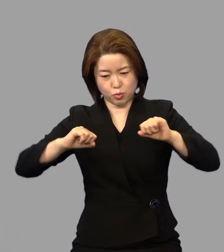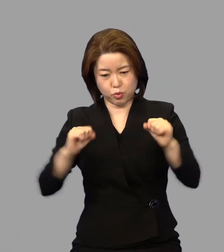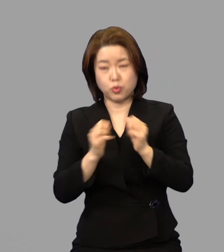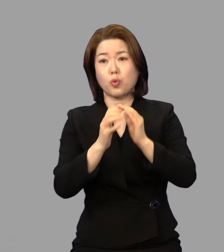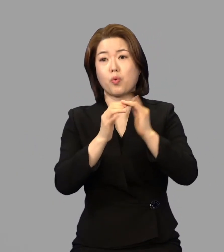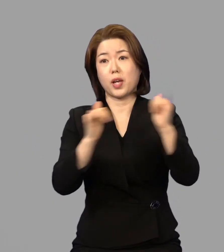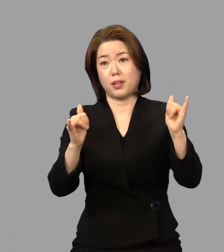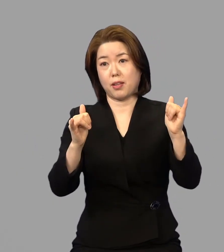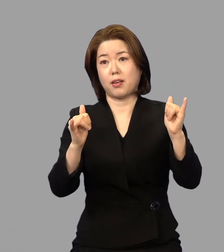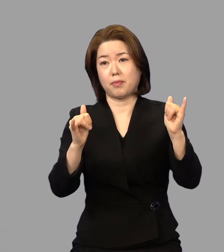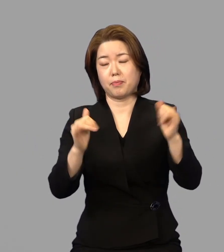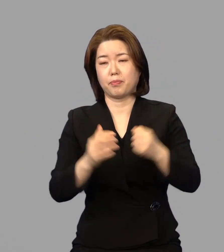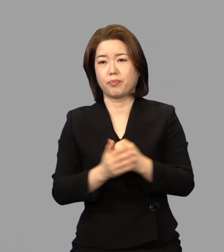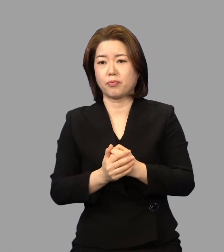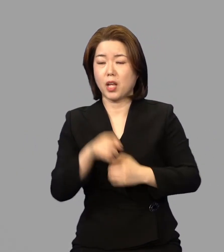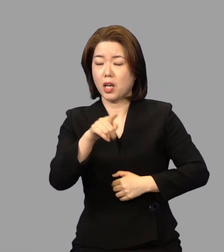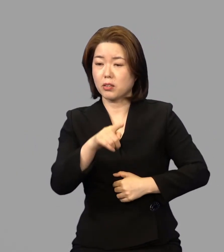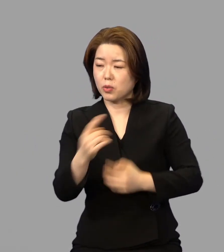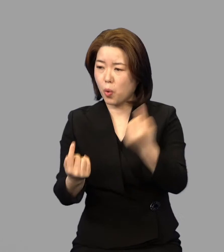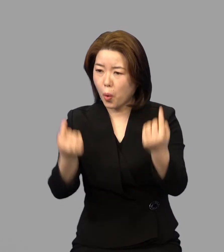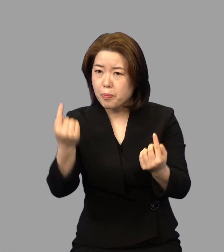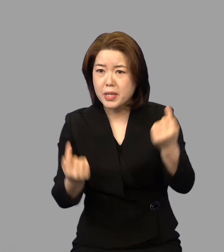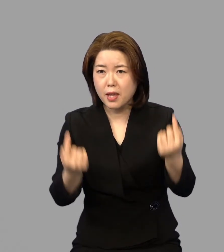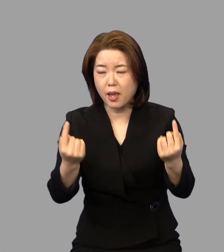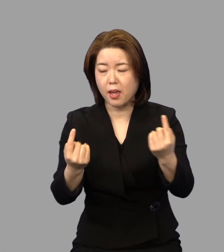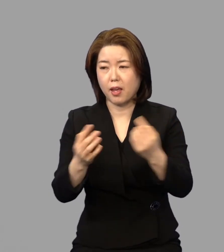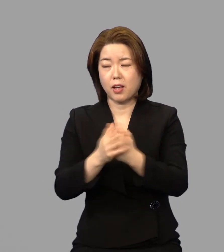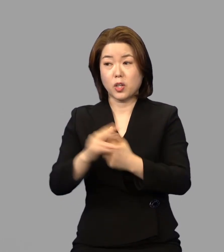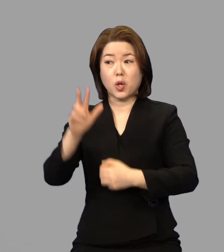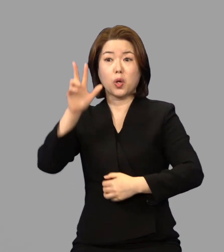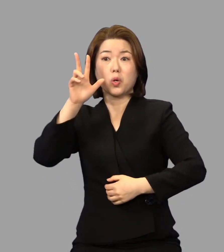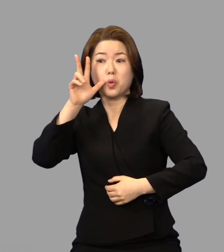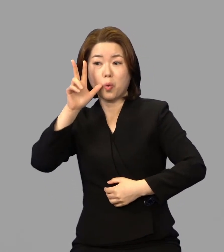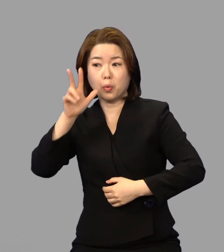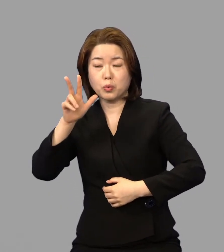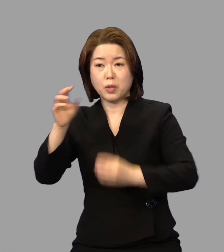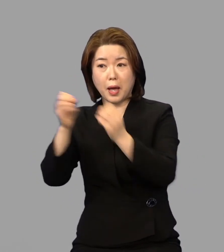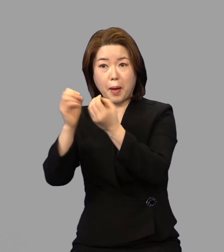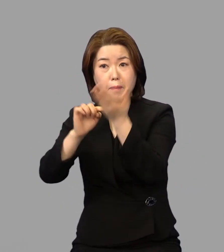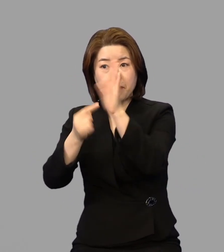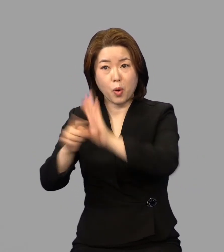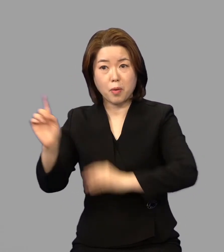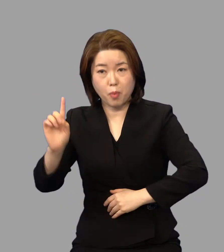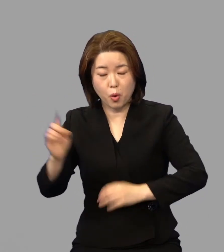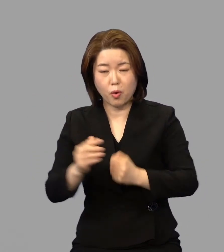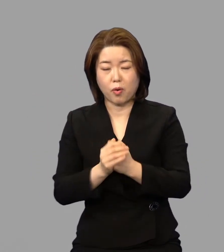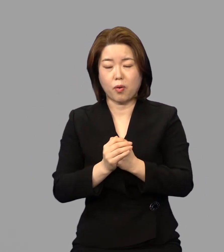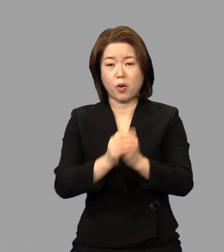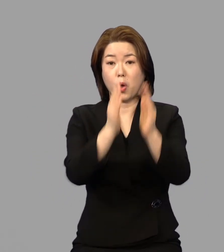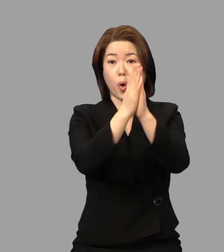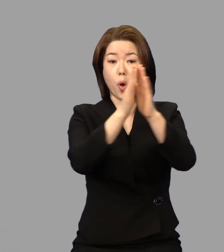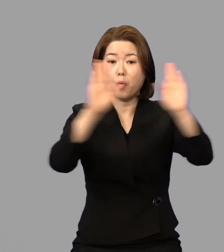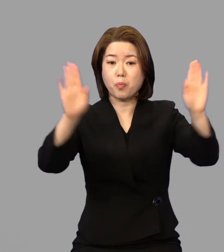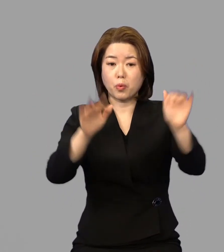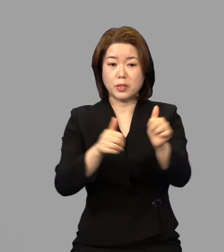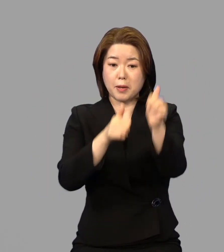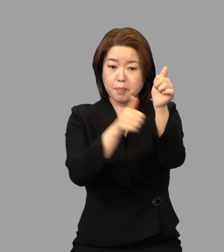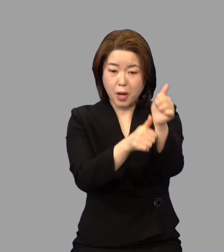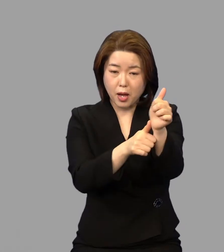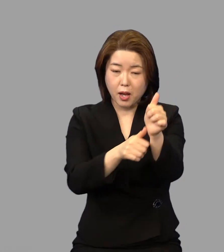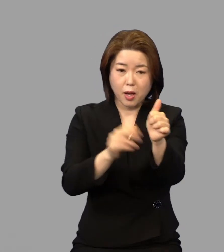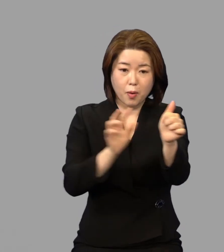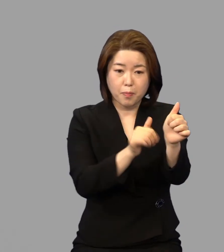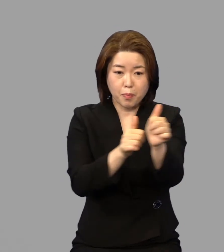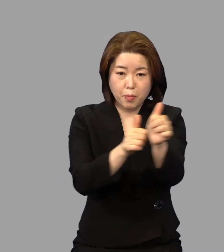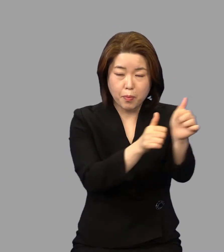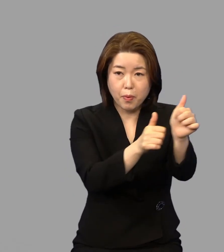사람이었습니다. 거기에 반해서 여호수아는 뭐라고 표현했냐면 모세를 보조하던 여호수아라고 그렇게 나옵니다.